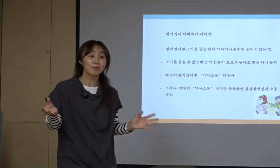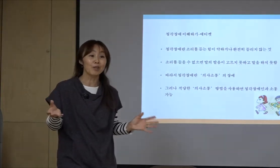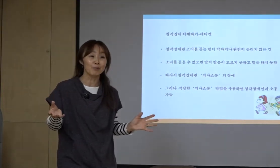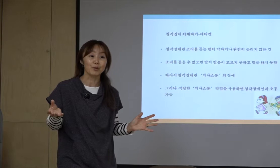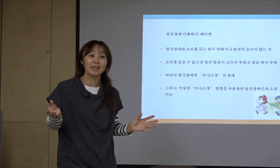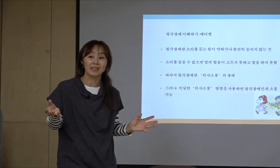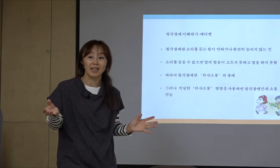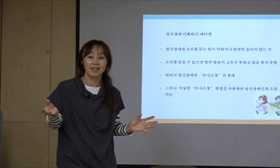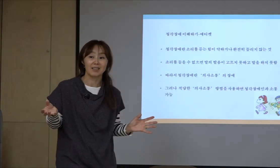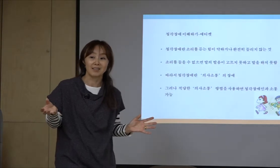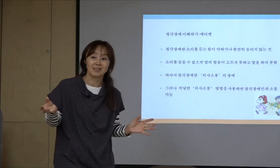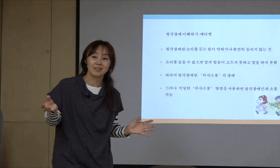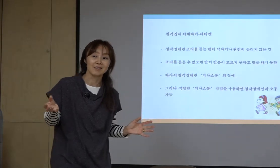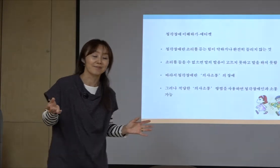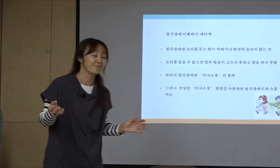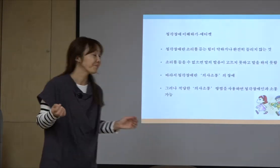수화를 못하니까.